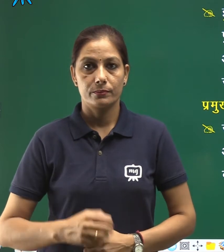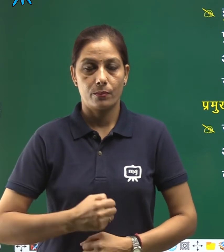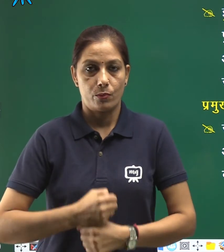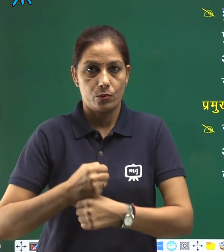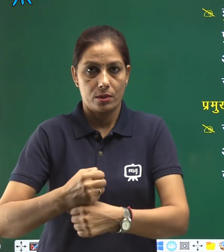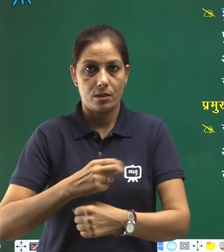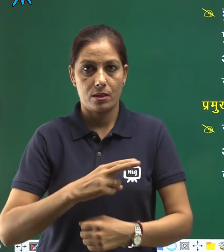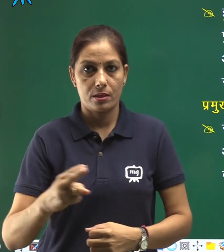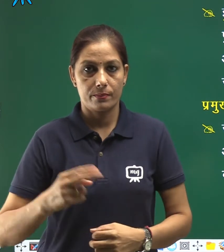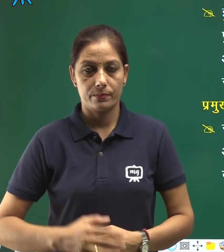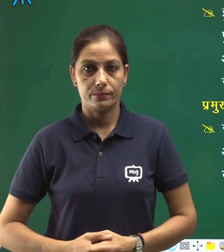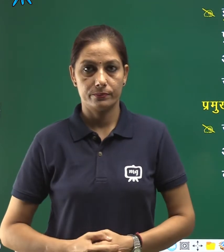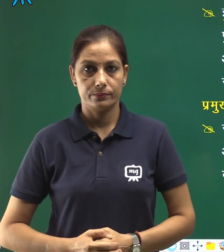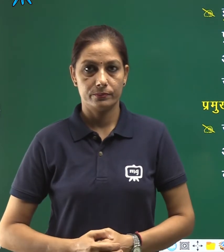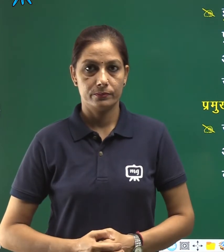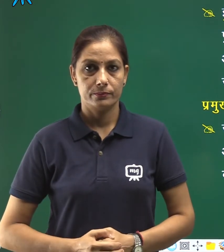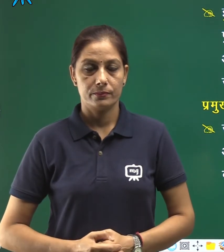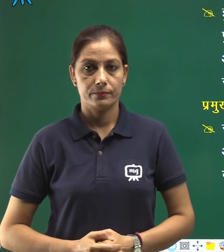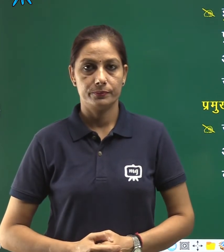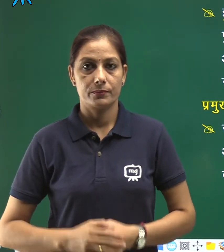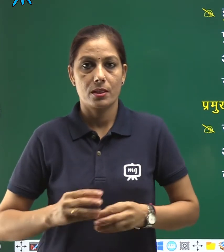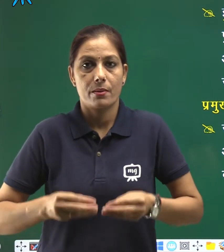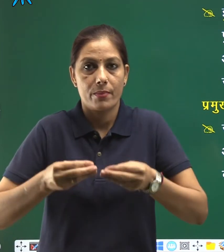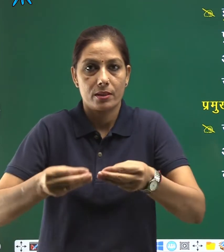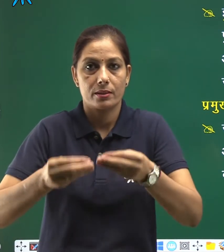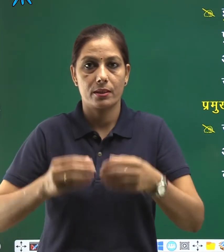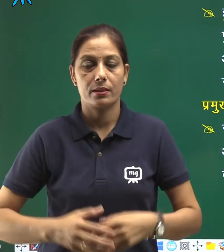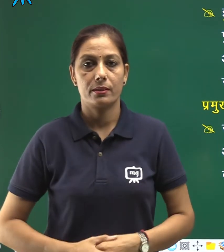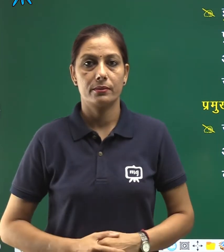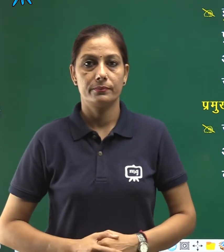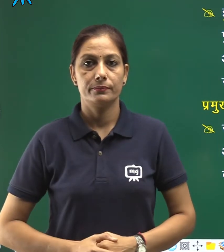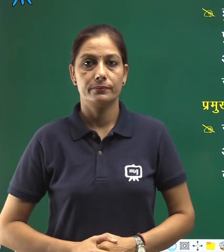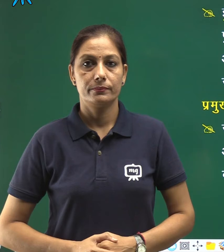राजस्थान साहित्य अकादमी पुरस्कार से सम्मानित किया गया है।